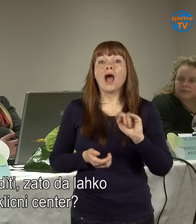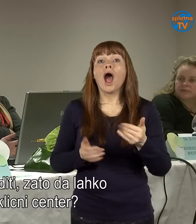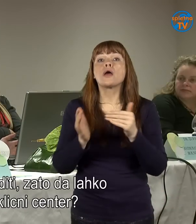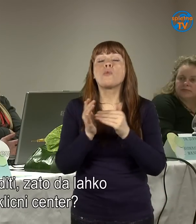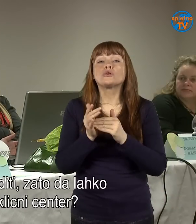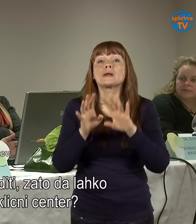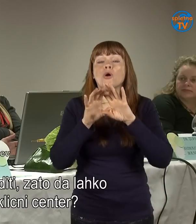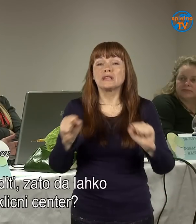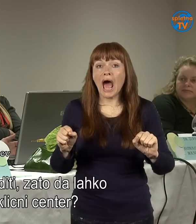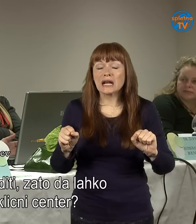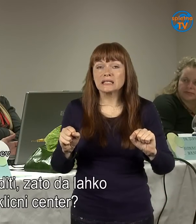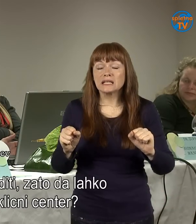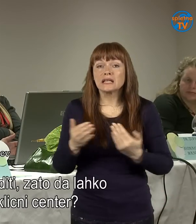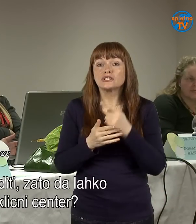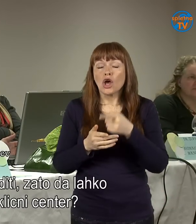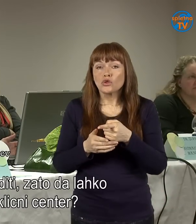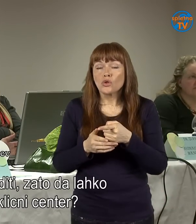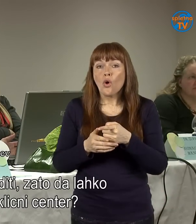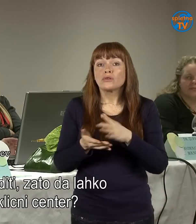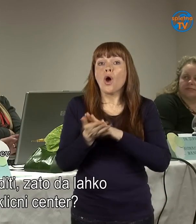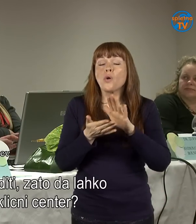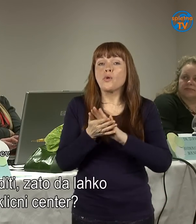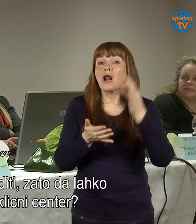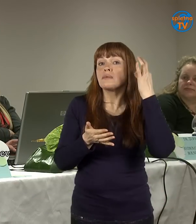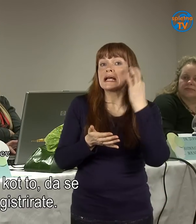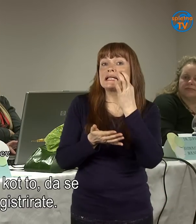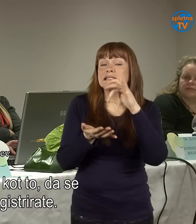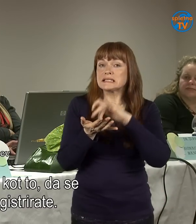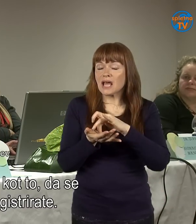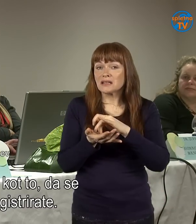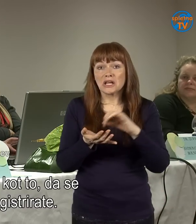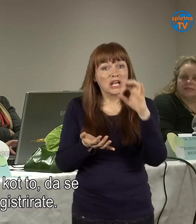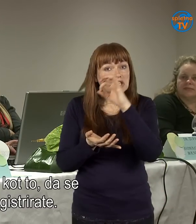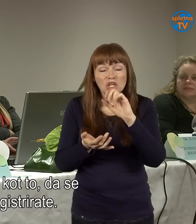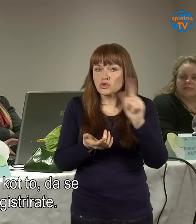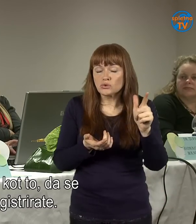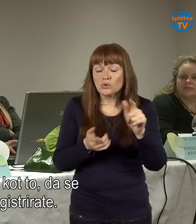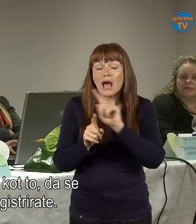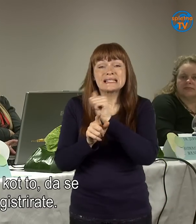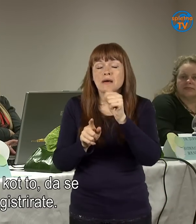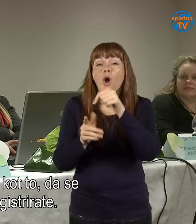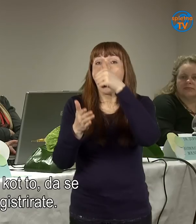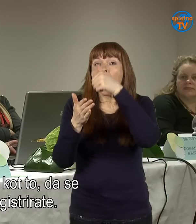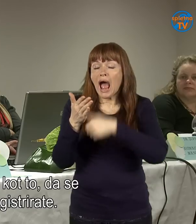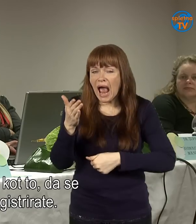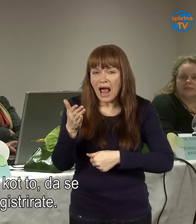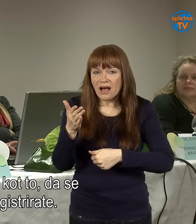Kaj je potrebno narediti za to, da uporabljate klicni center? Nič drugega kot to, da se